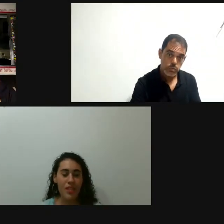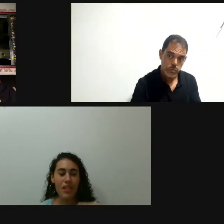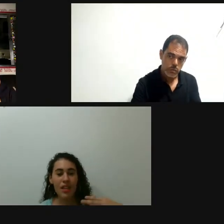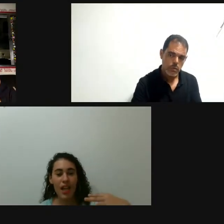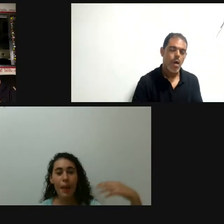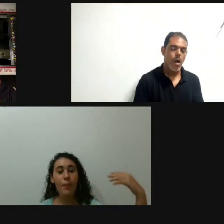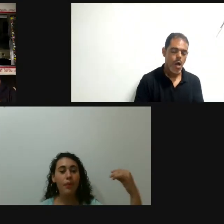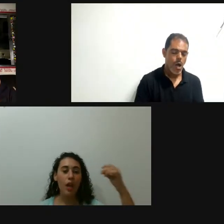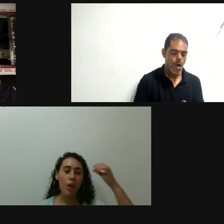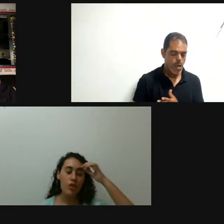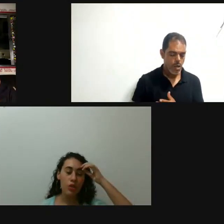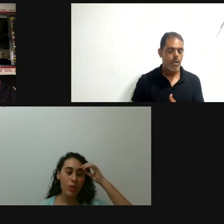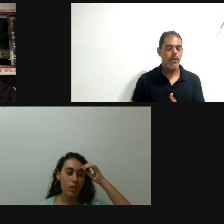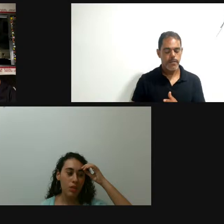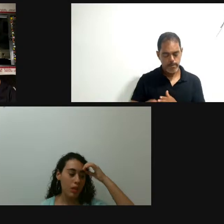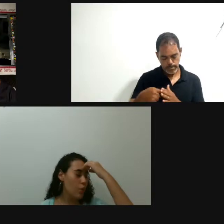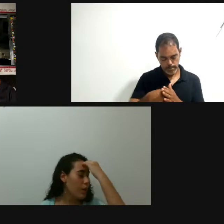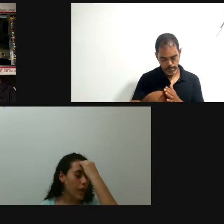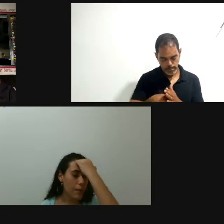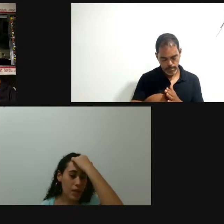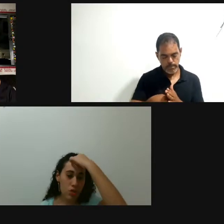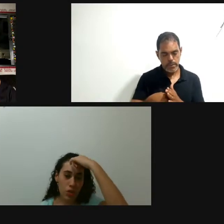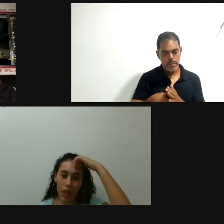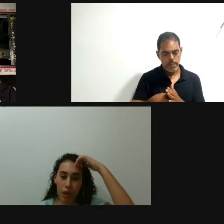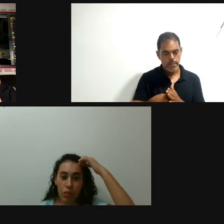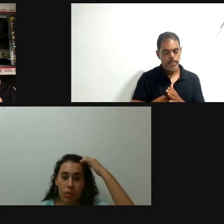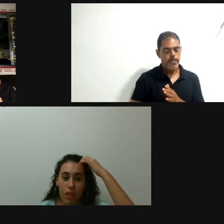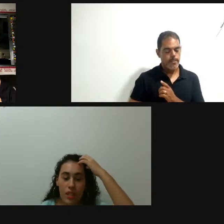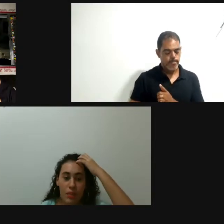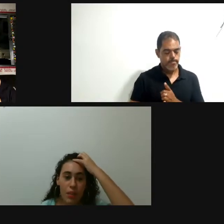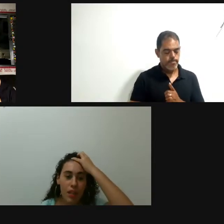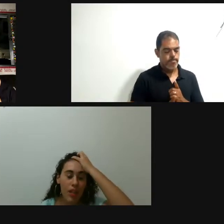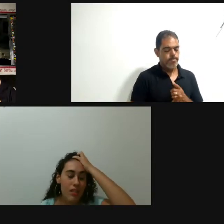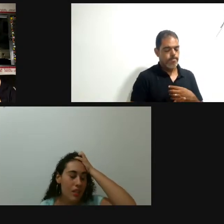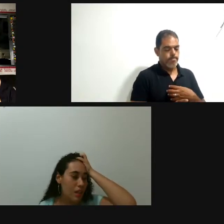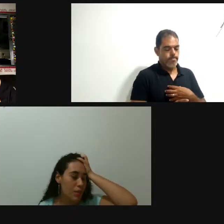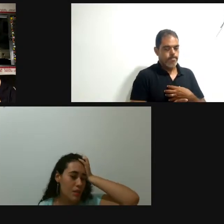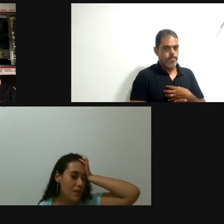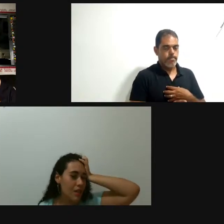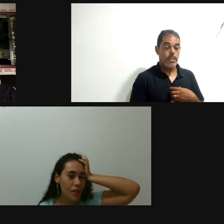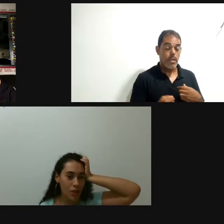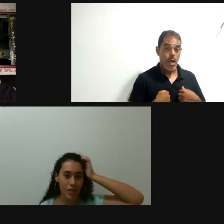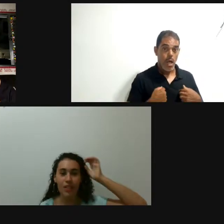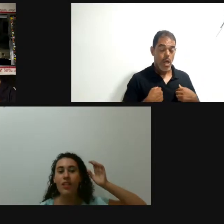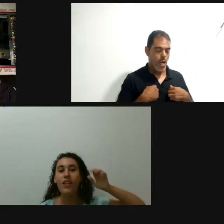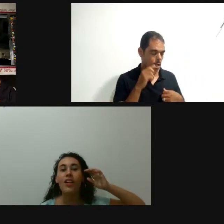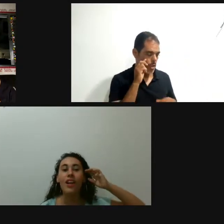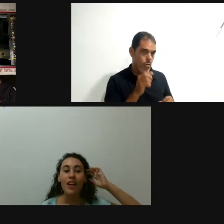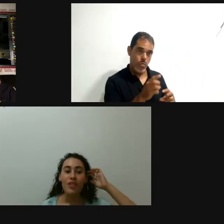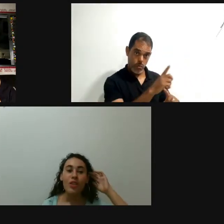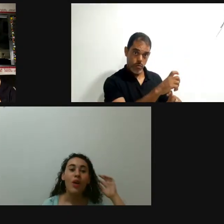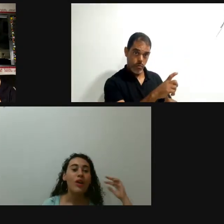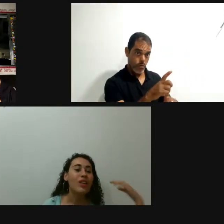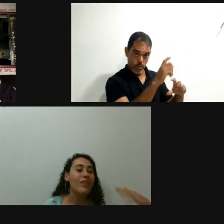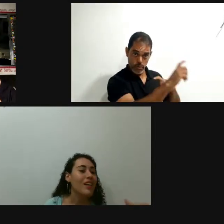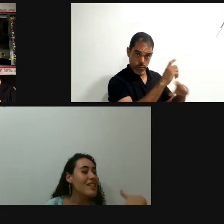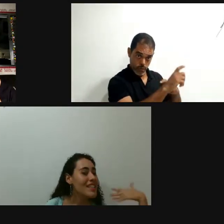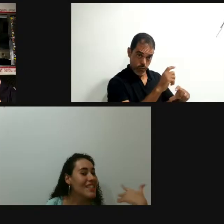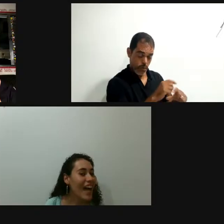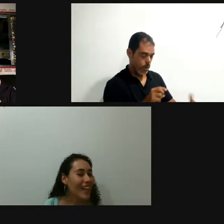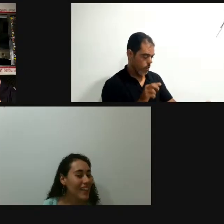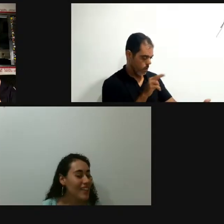sobre si. É uma história muito... Eu me acabei de chorar com esse anime, misericórdia. Chegou a hora que eu